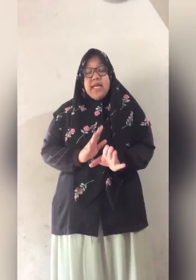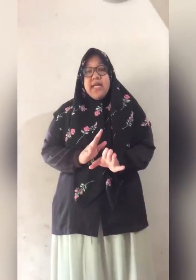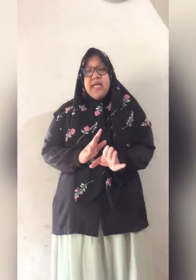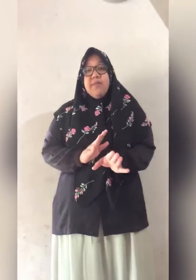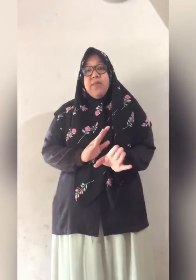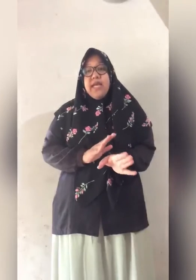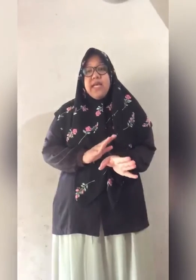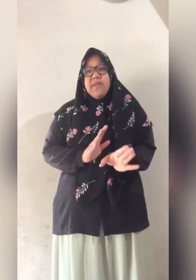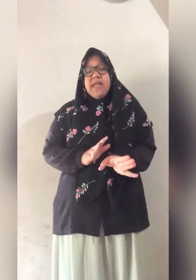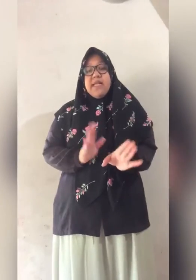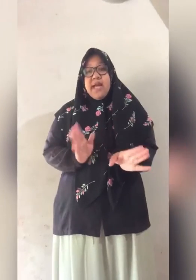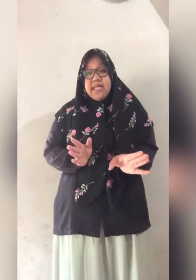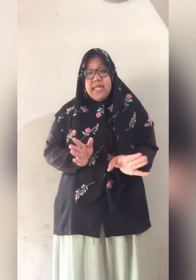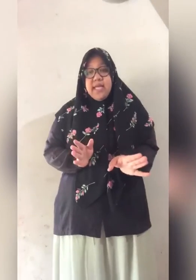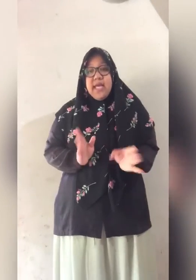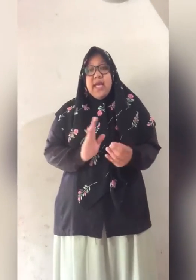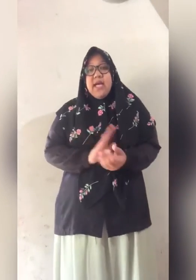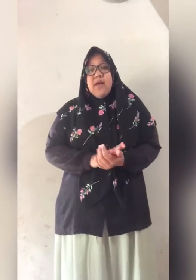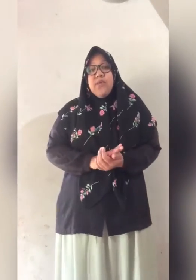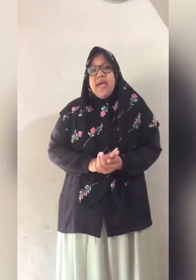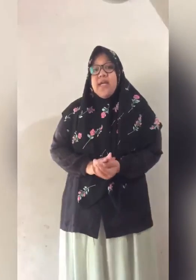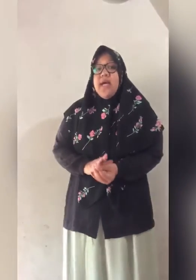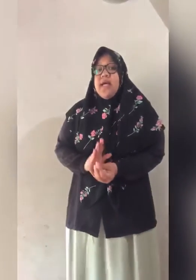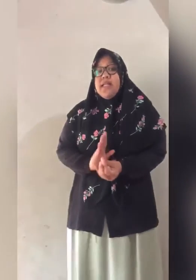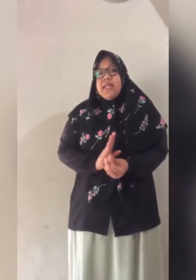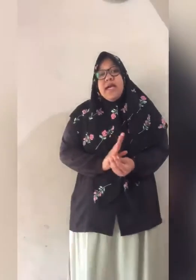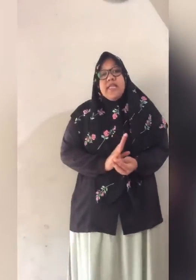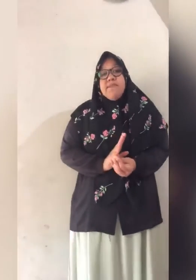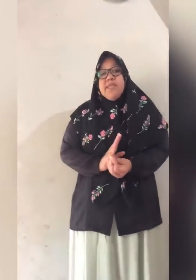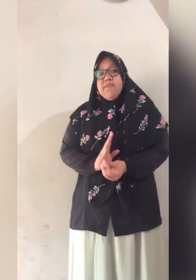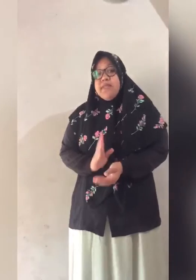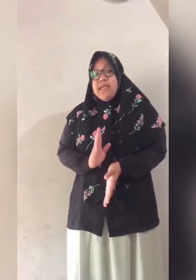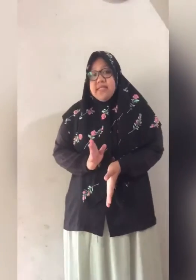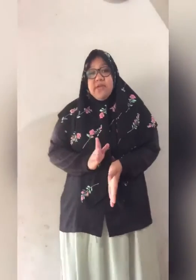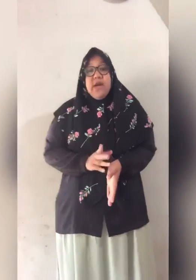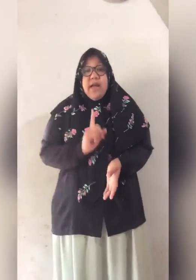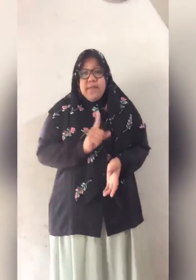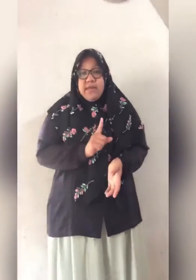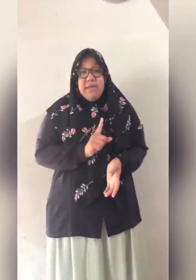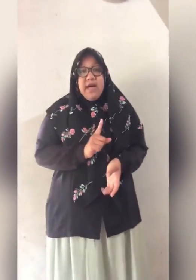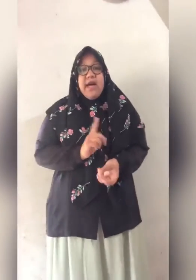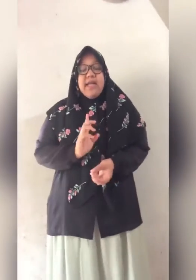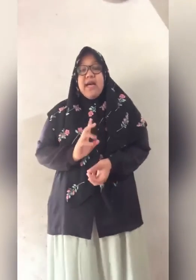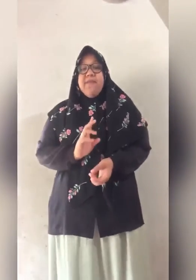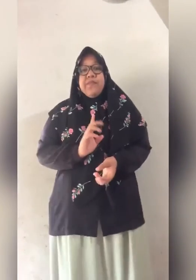ini memiliki kecepatan yang sangat tinggi. Kemudian ada tipe-tipe transistor. Yang pertama ada